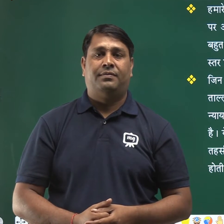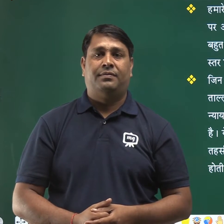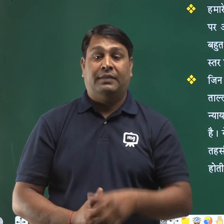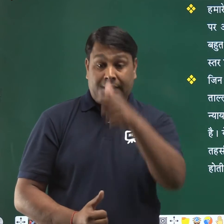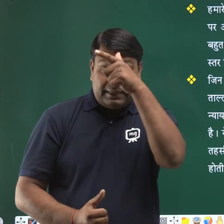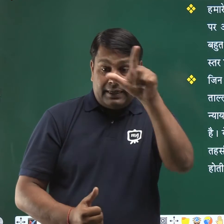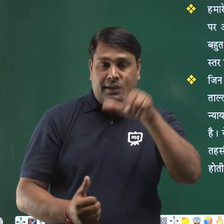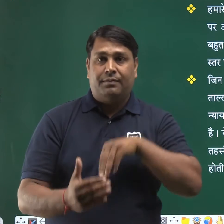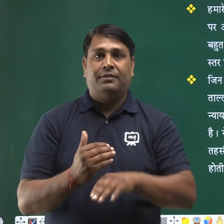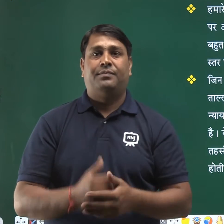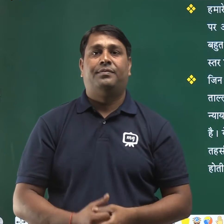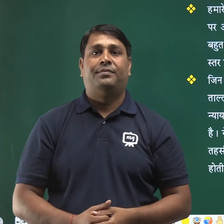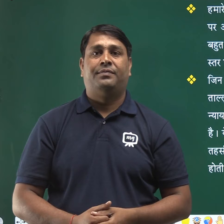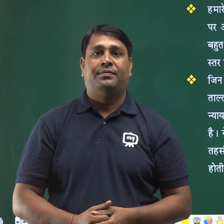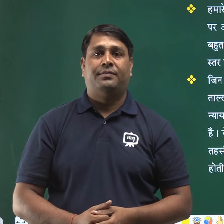भारत में